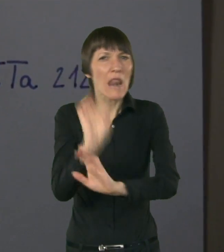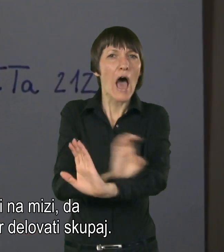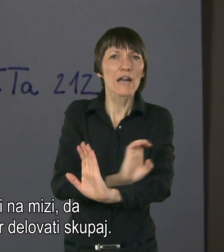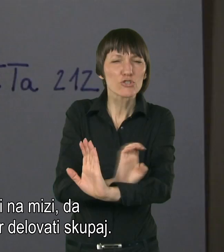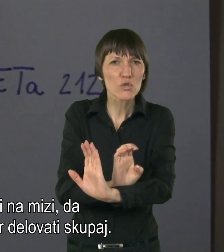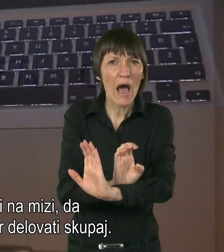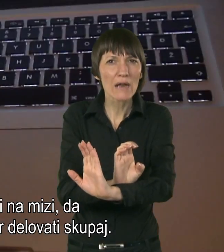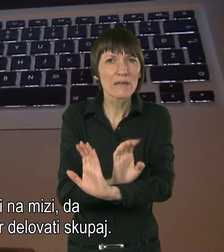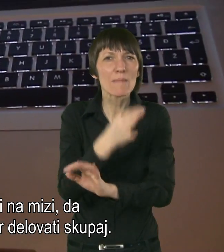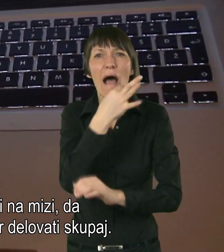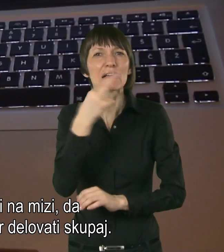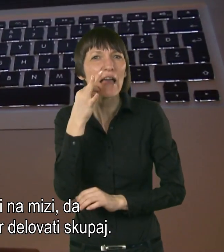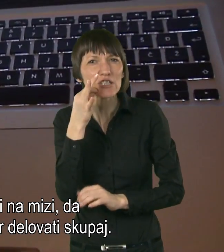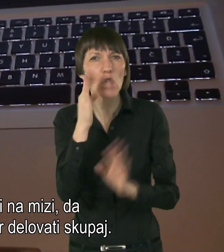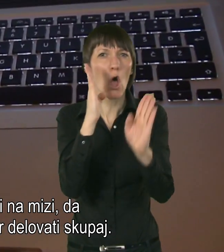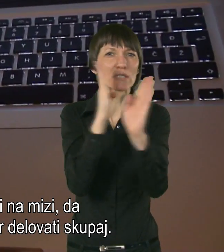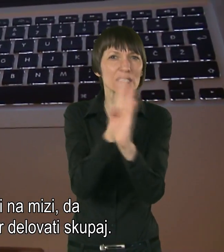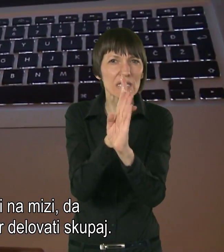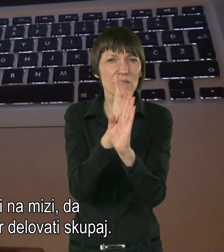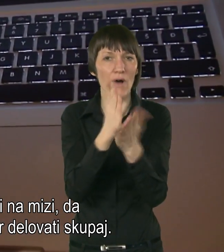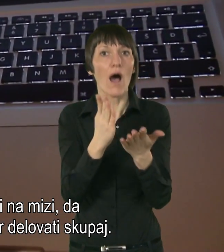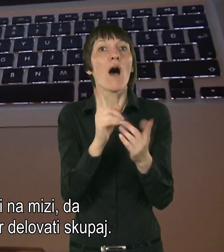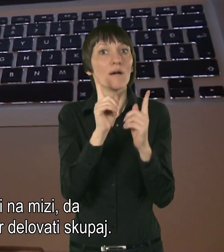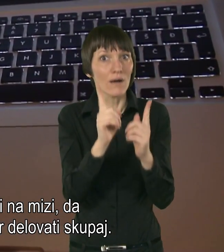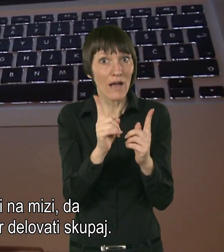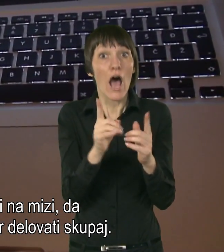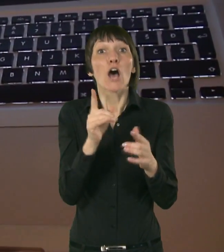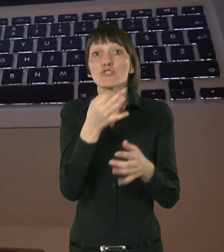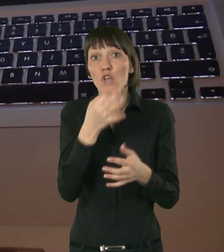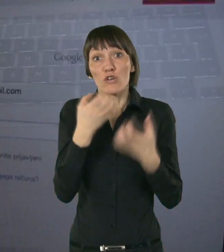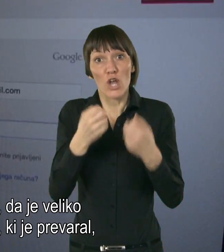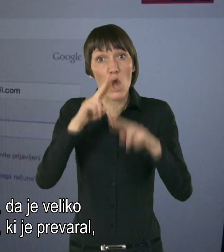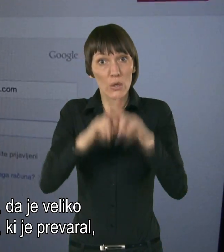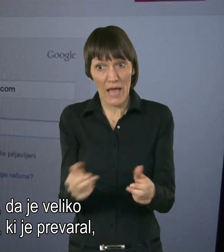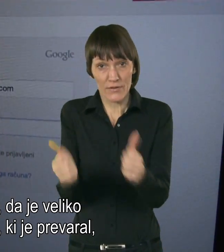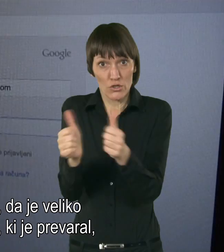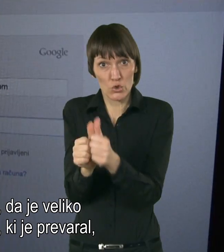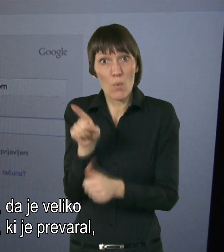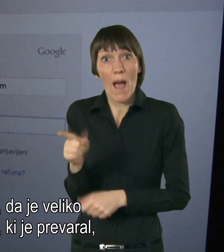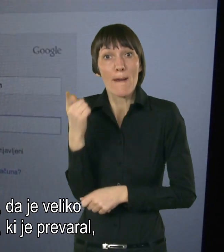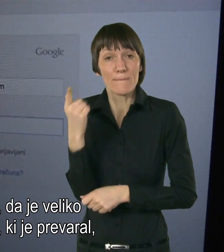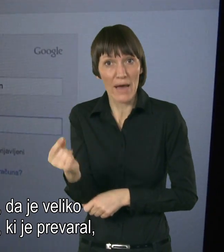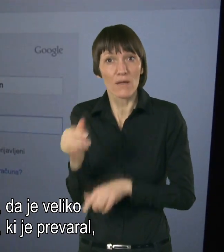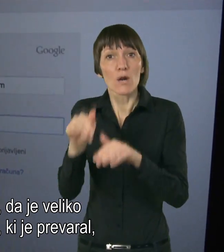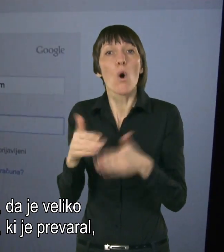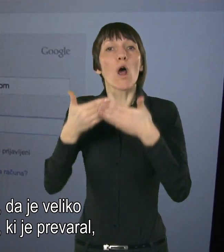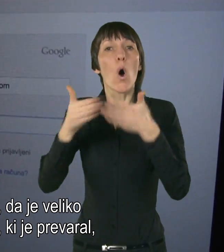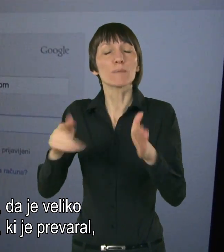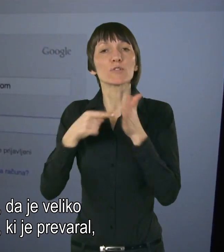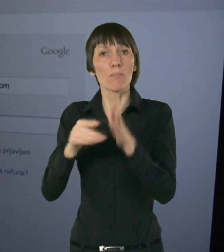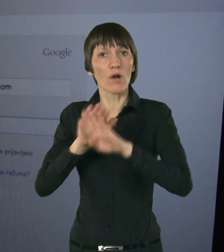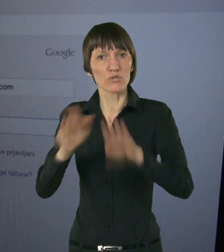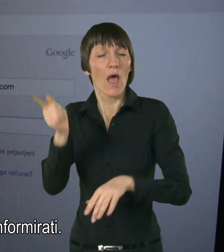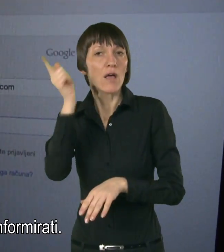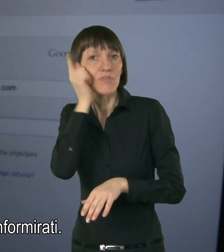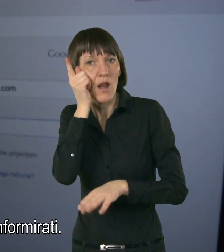telefoni ponovno vključeni in na mizi, da začne par delovati skupaj. Ne? In jaz rečem, da je veliko bolje, da tisti, ki je